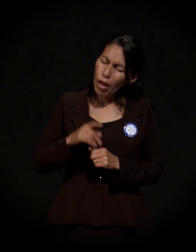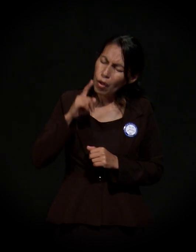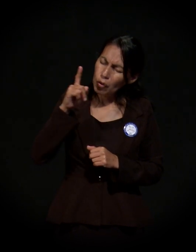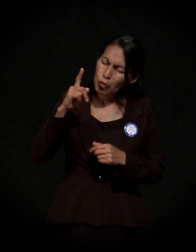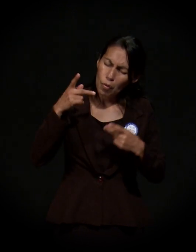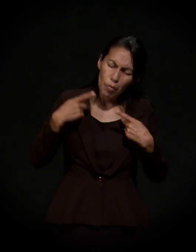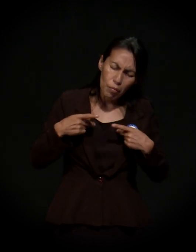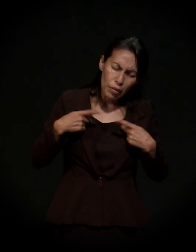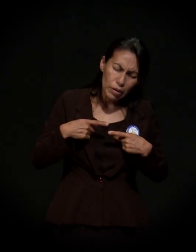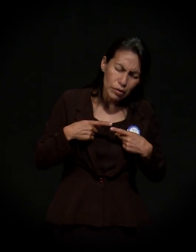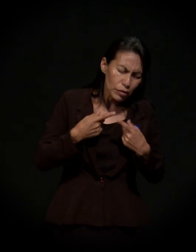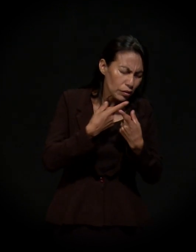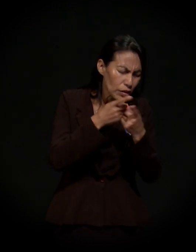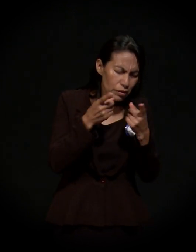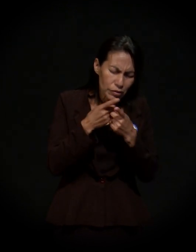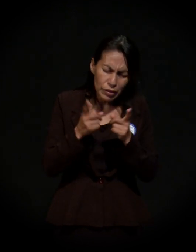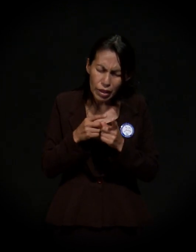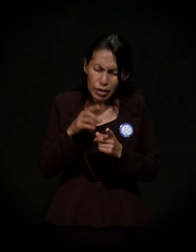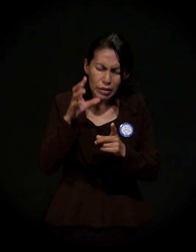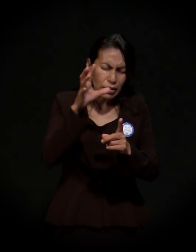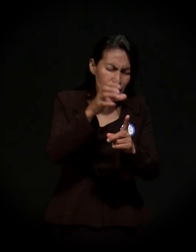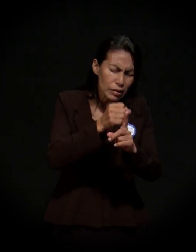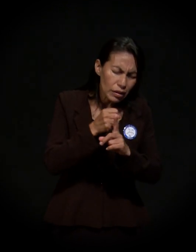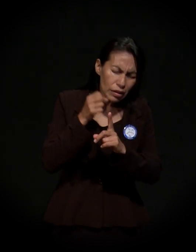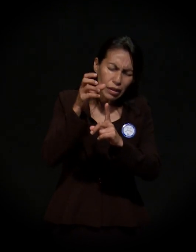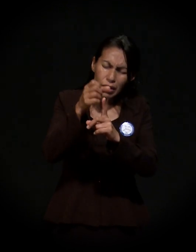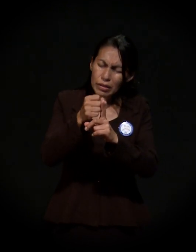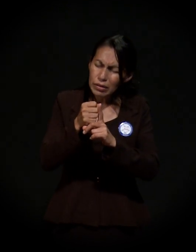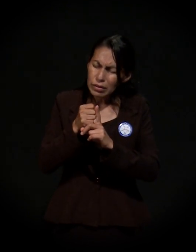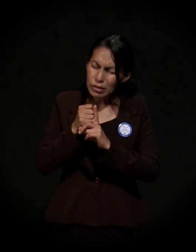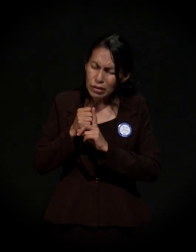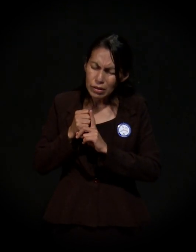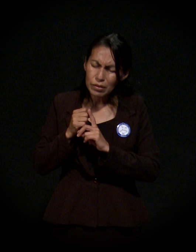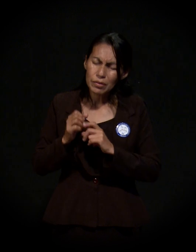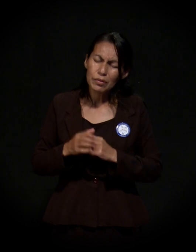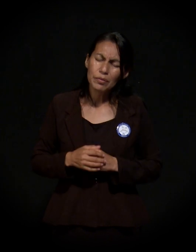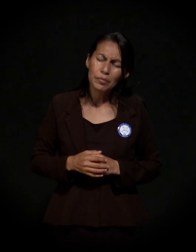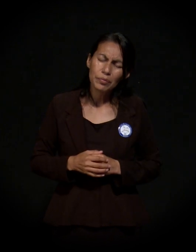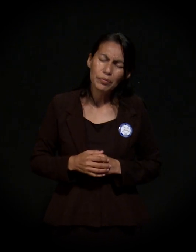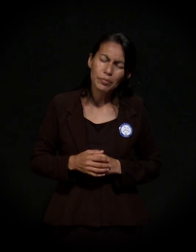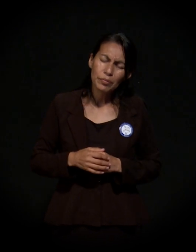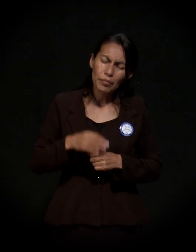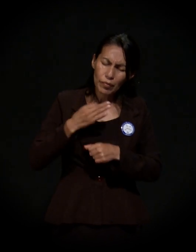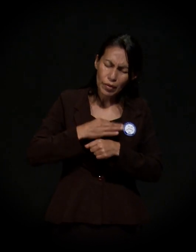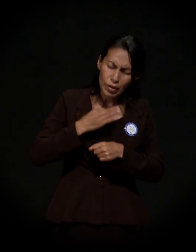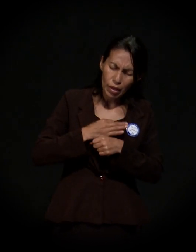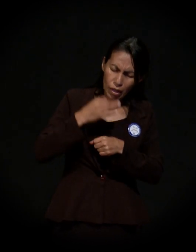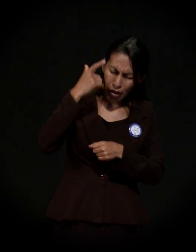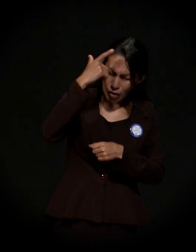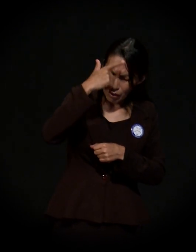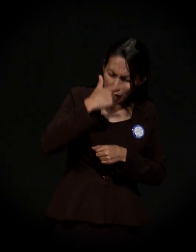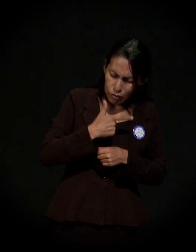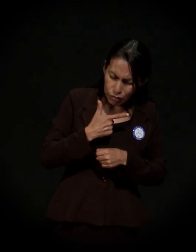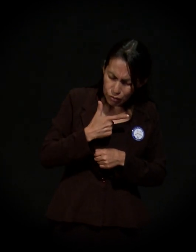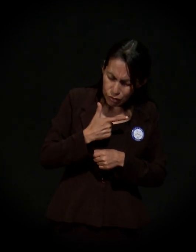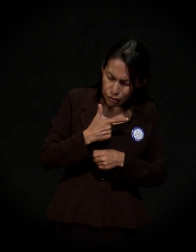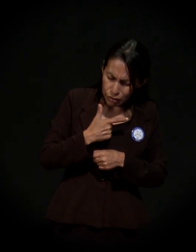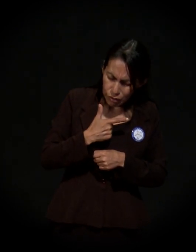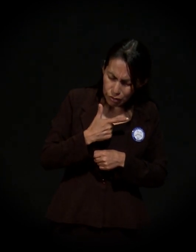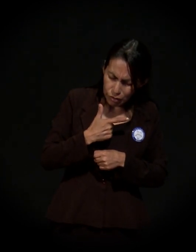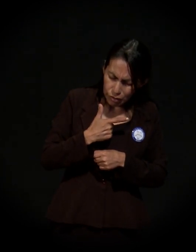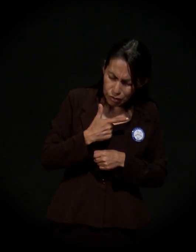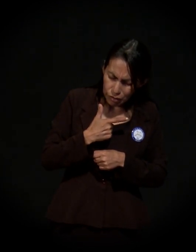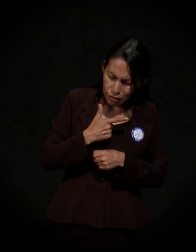a muchas personas a través de él. Esta noche, Señor, hemos escuchado